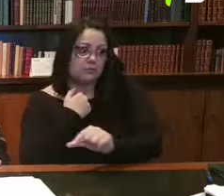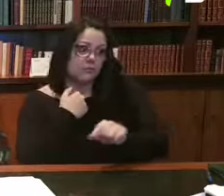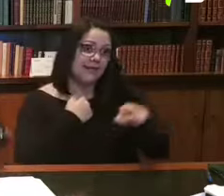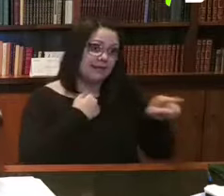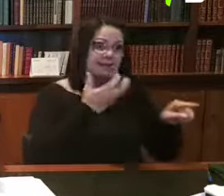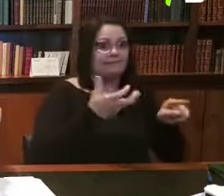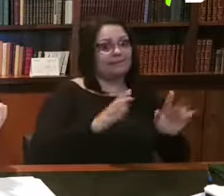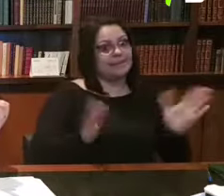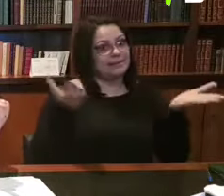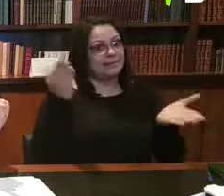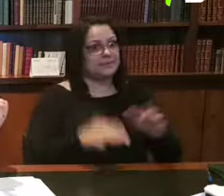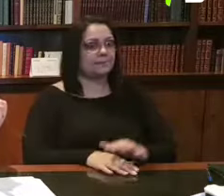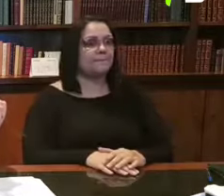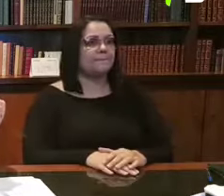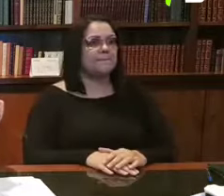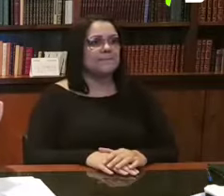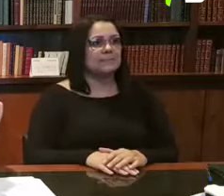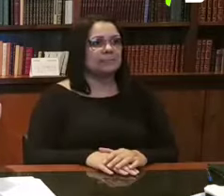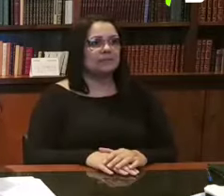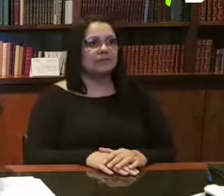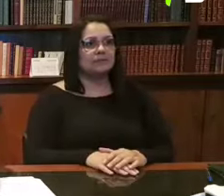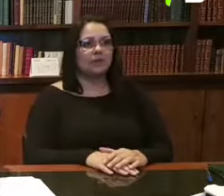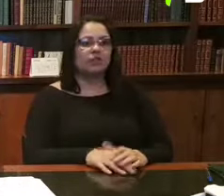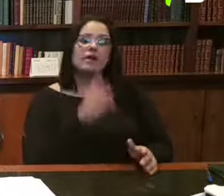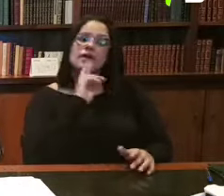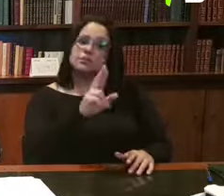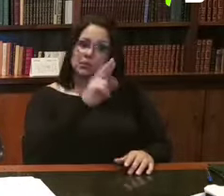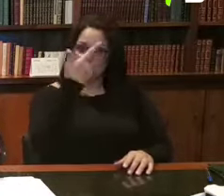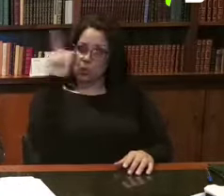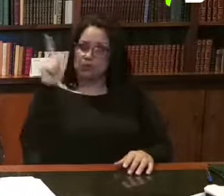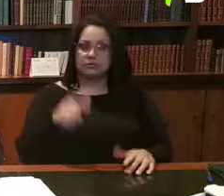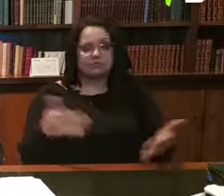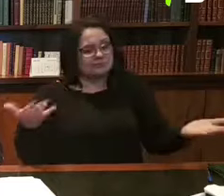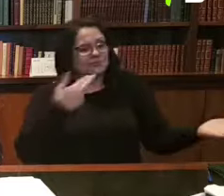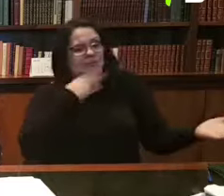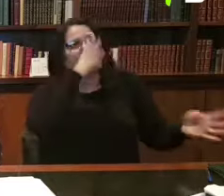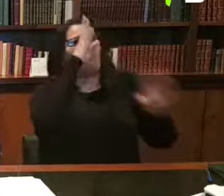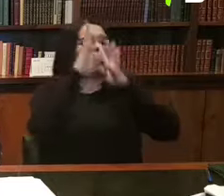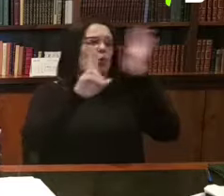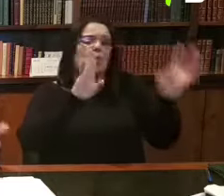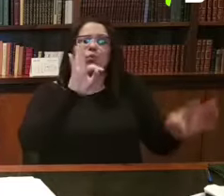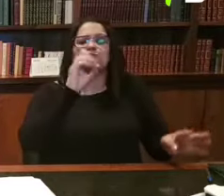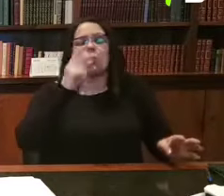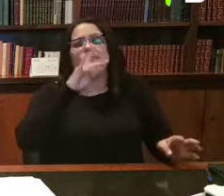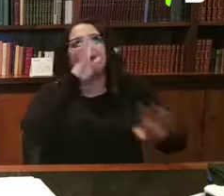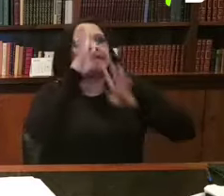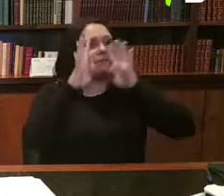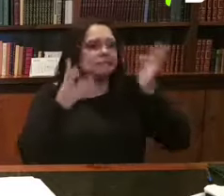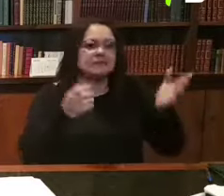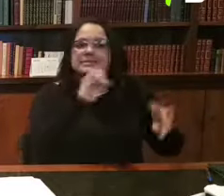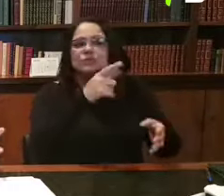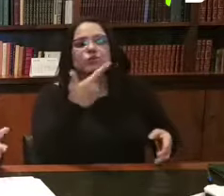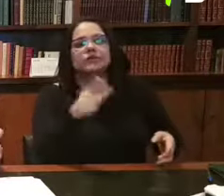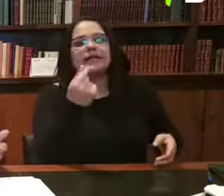salário espera vou responder mais pergunta é então o que acontece é uma utopia você não se não entra dinheiro na